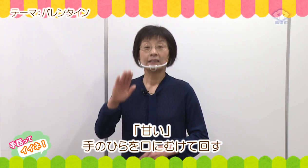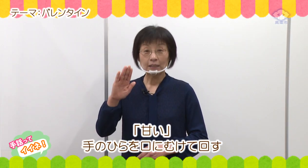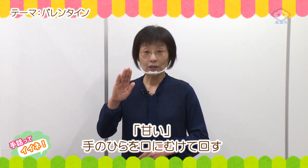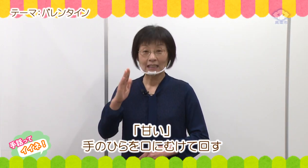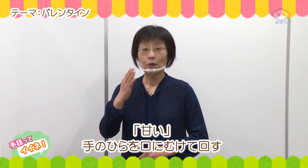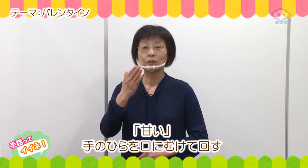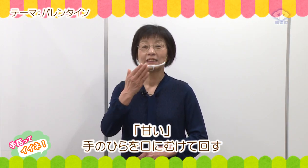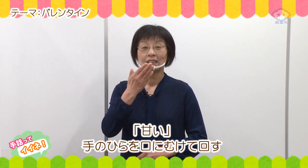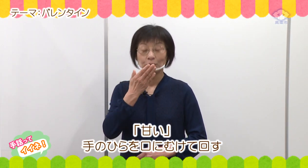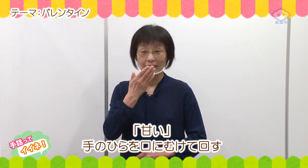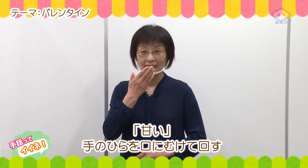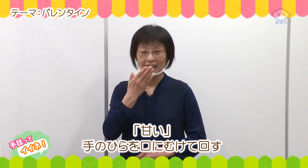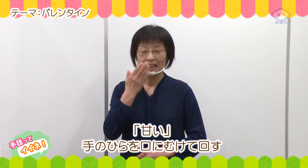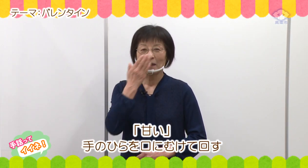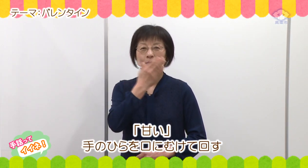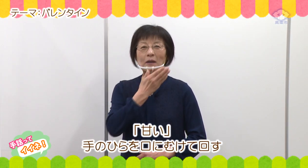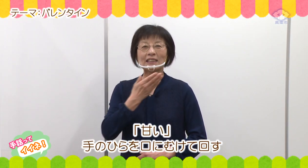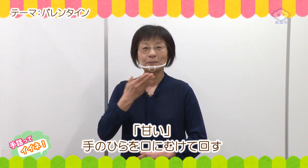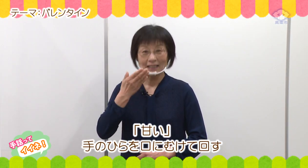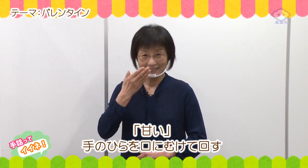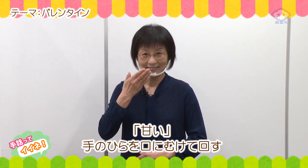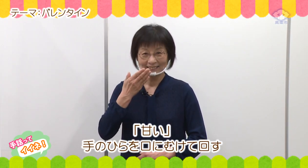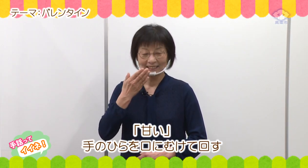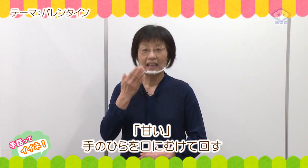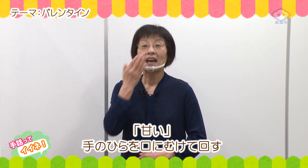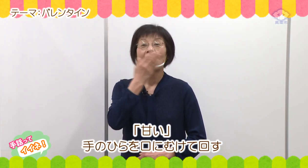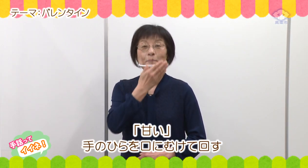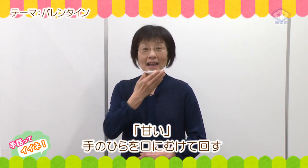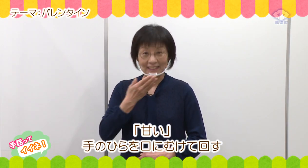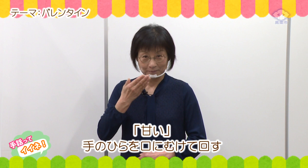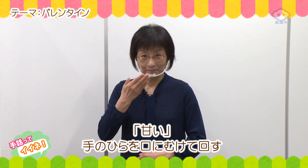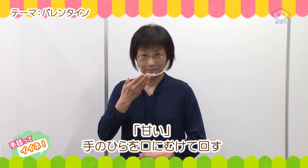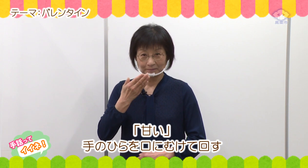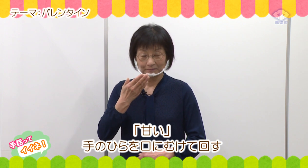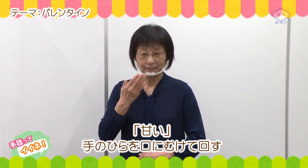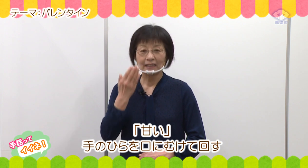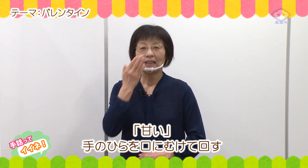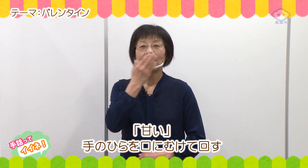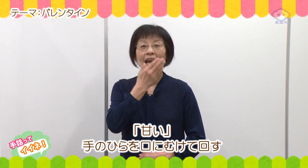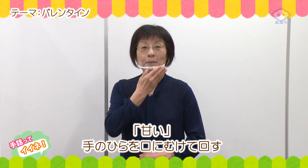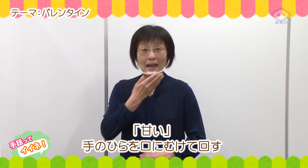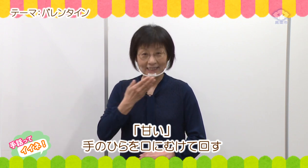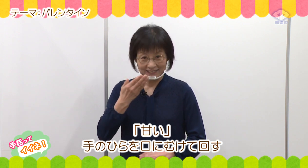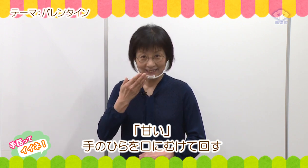手のひらを口に向けて回します。甘い、甘い。